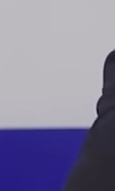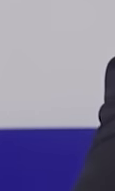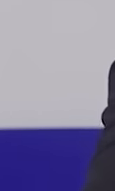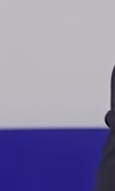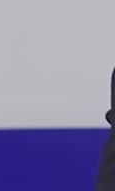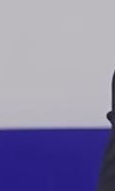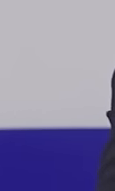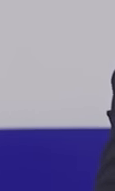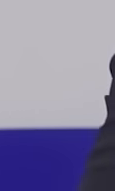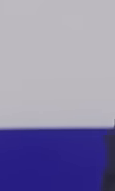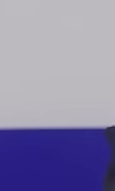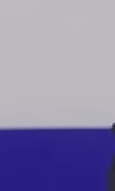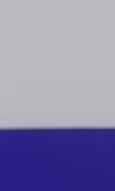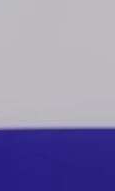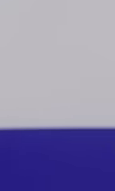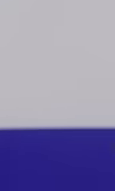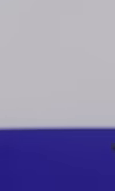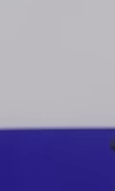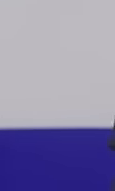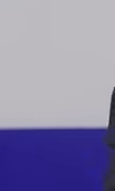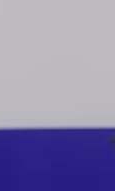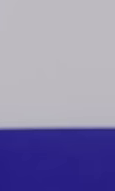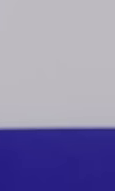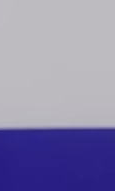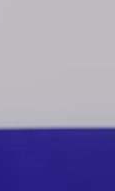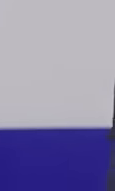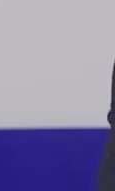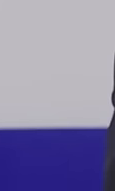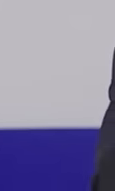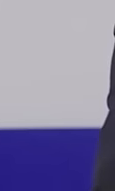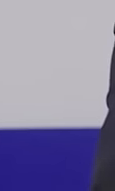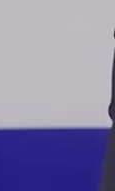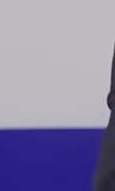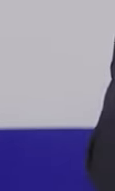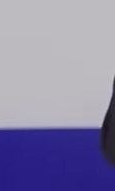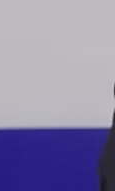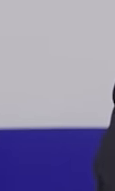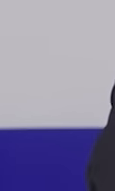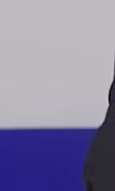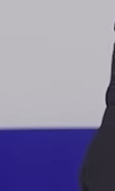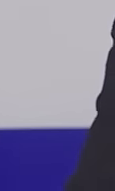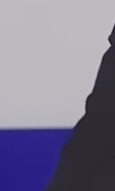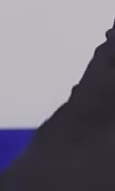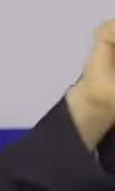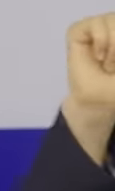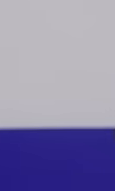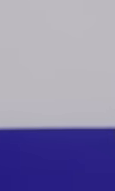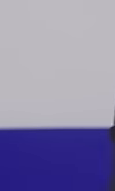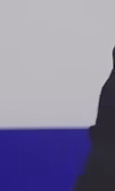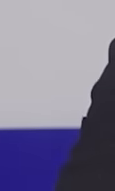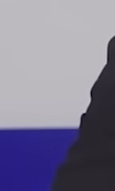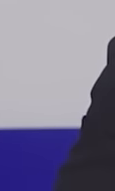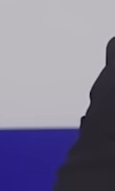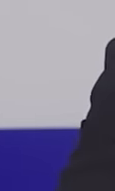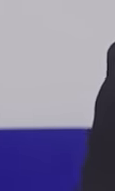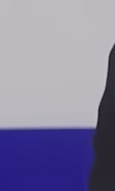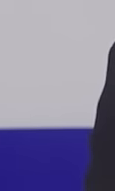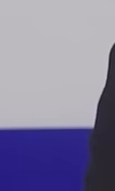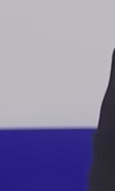육아휴직이 승진과 복직을 차별하는 이 잘못된 현실을 최대한 빨리 바로잡아야